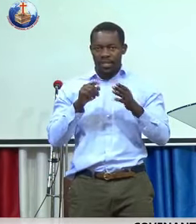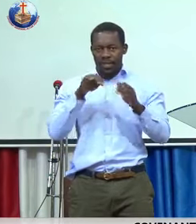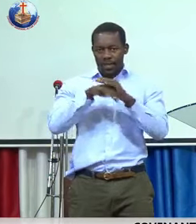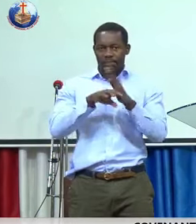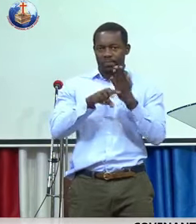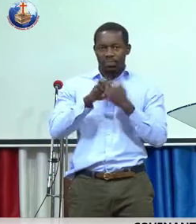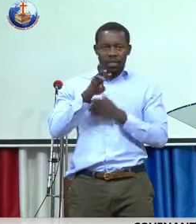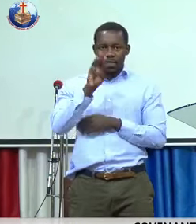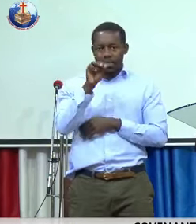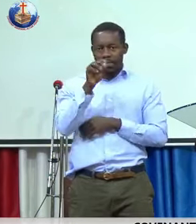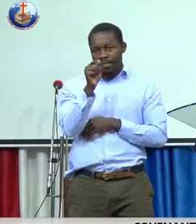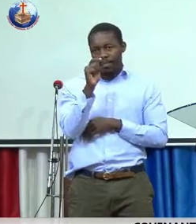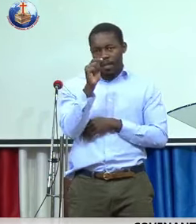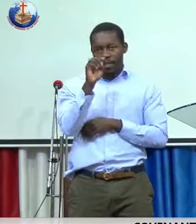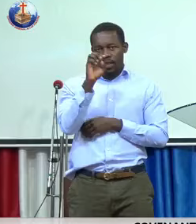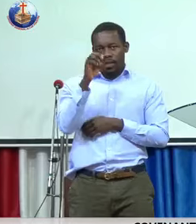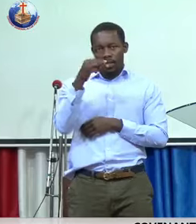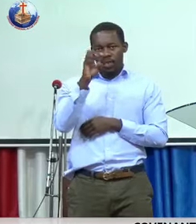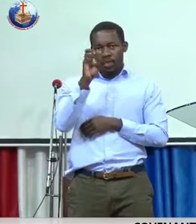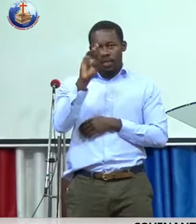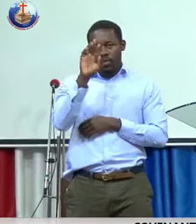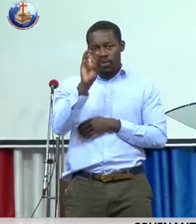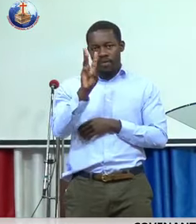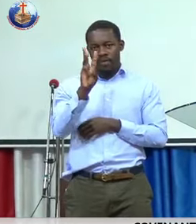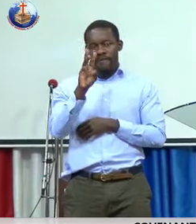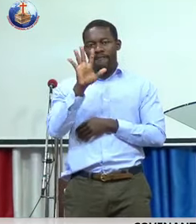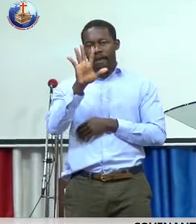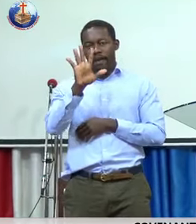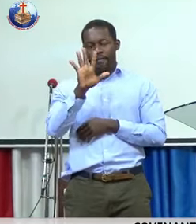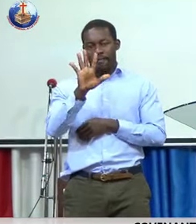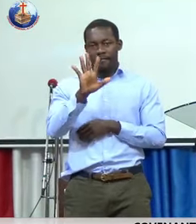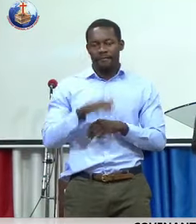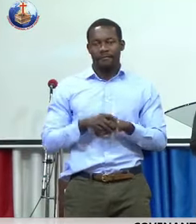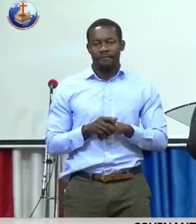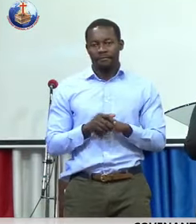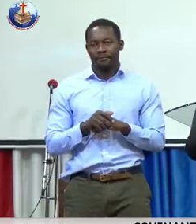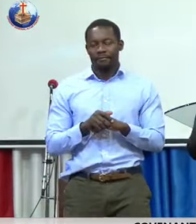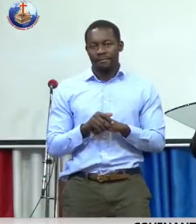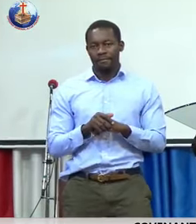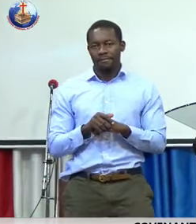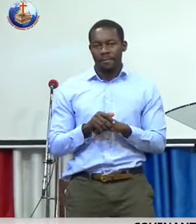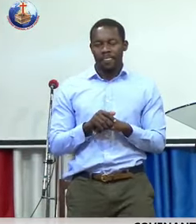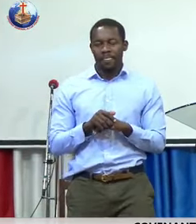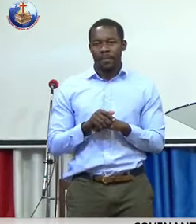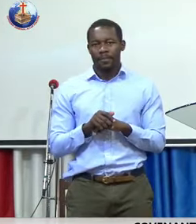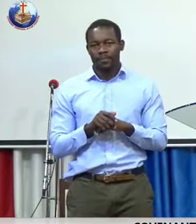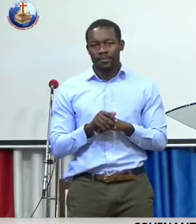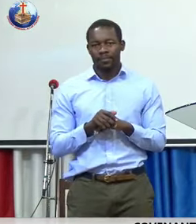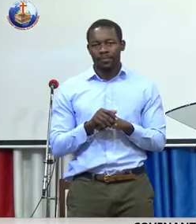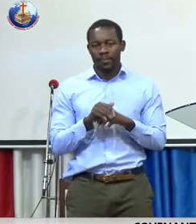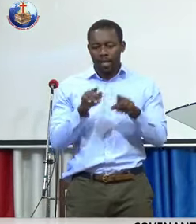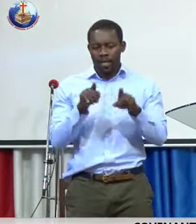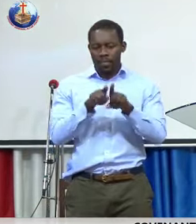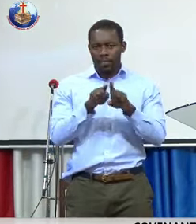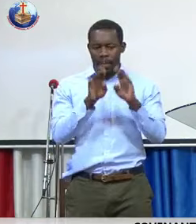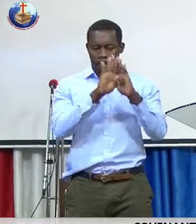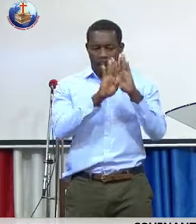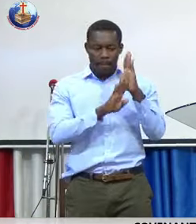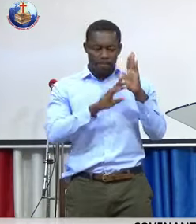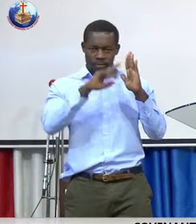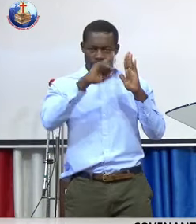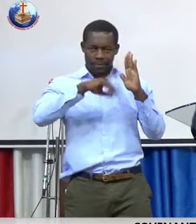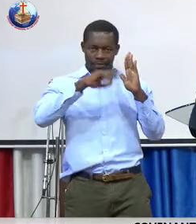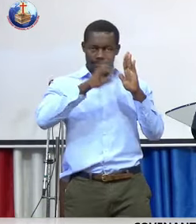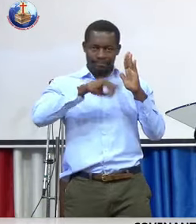Walikuwa wanaomba kuhusiana na zile baraka ama zile heri katika kitabu cha Mathayo. And the scripture we are going to read,